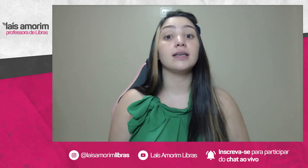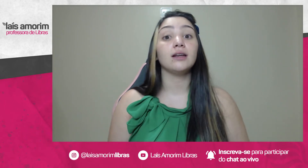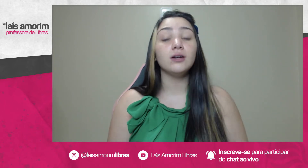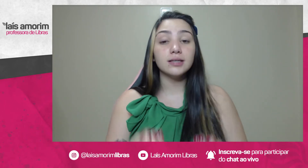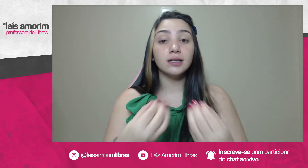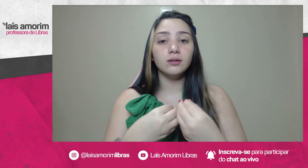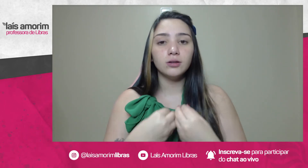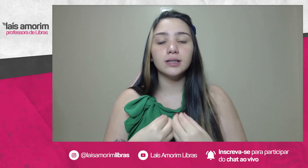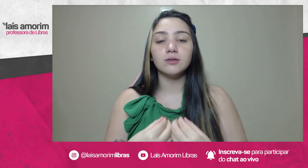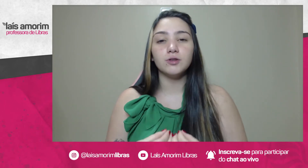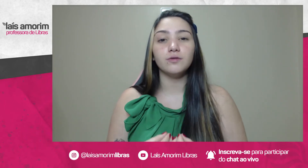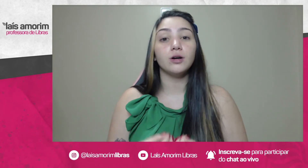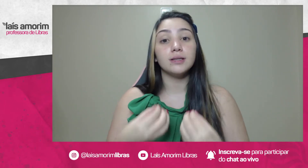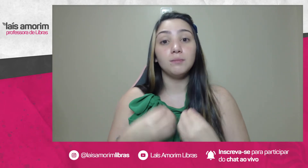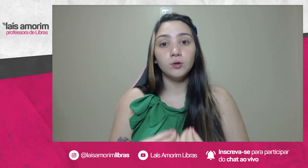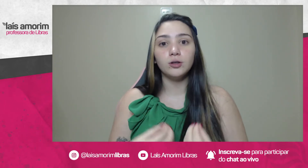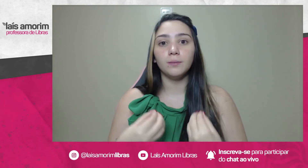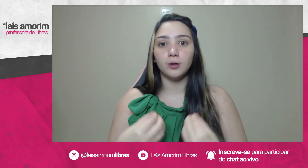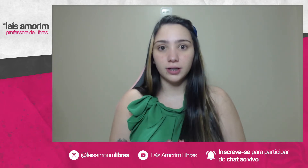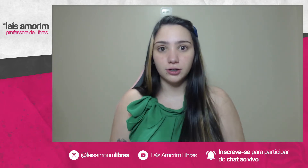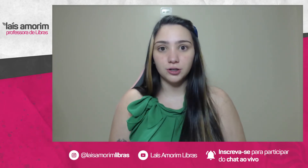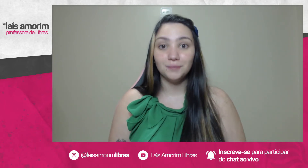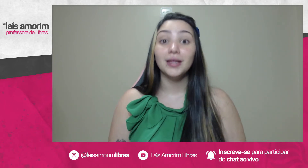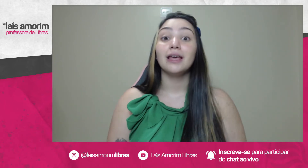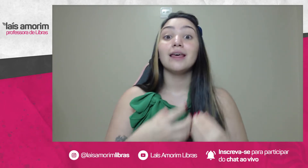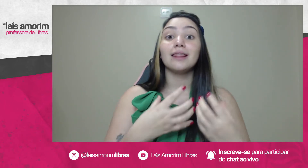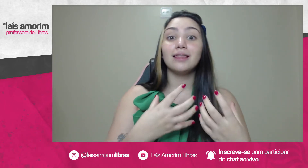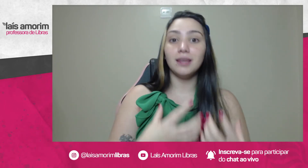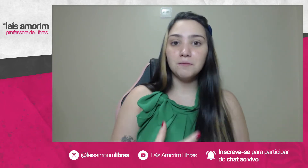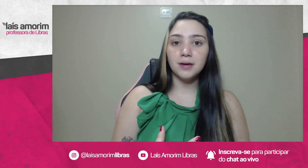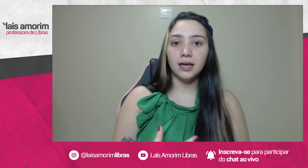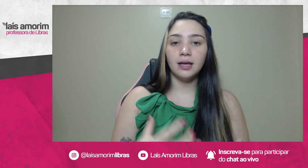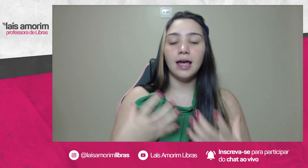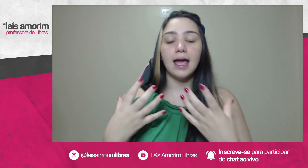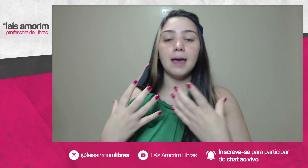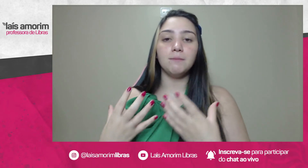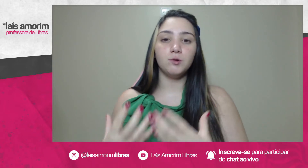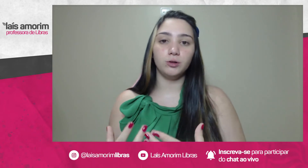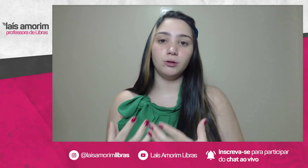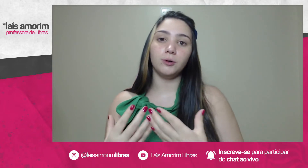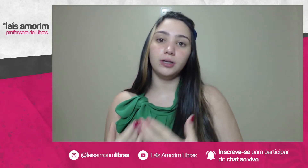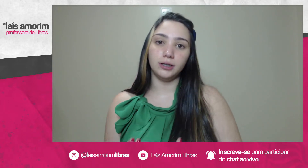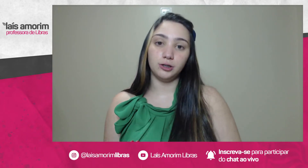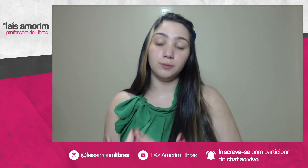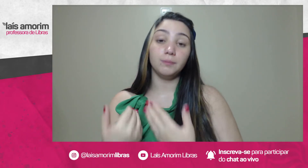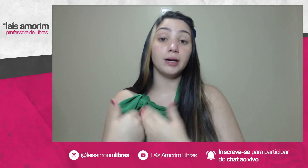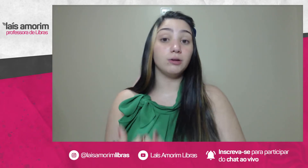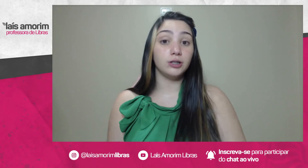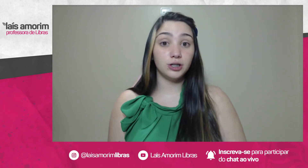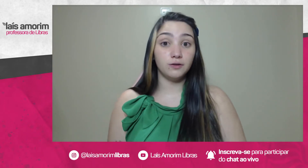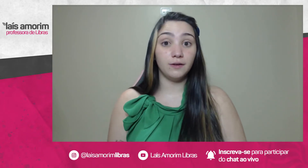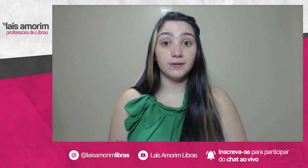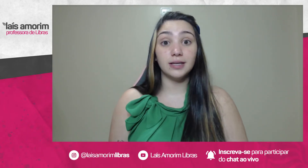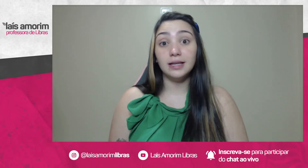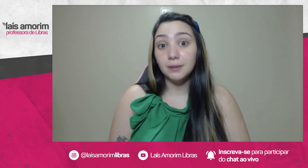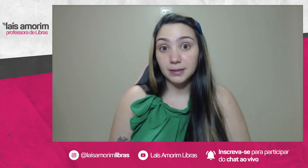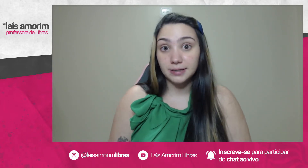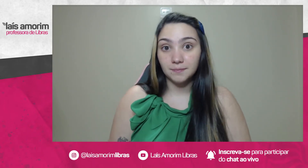nossa entonação de voz é muito importante, também é muito importante para quando a gente vai fazer em Libras, tá